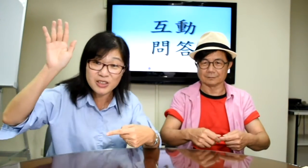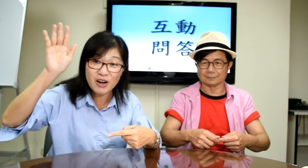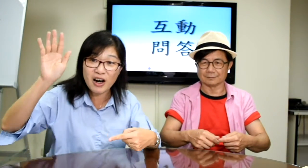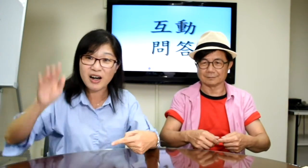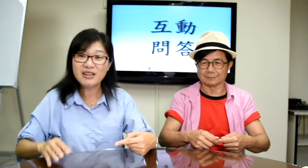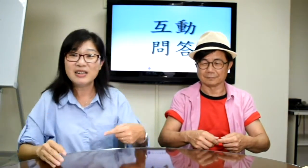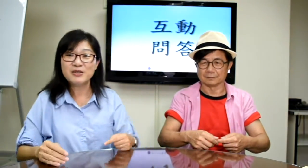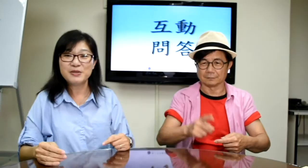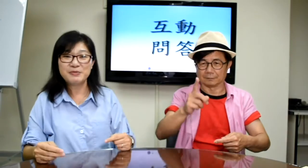哦。